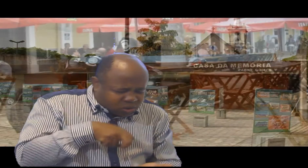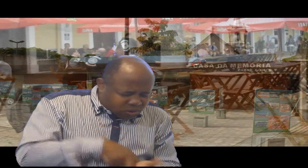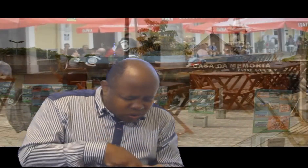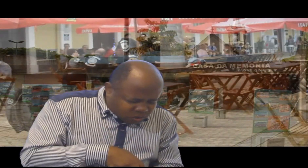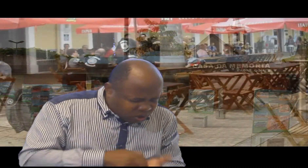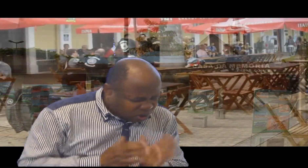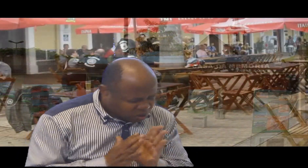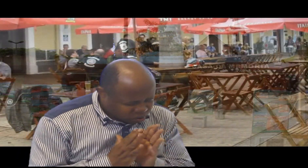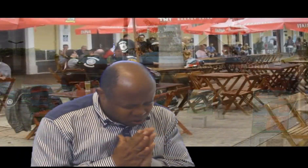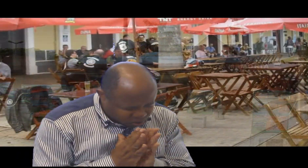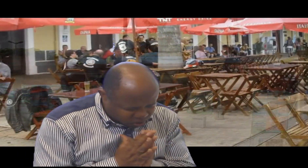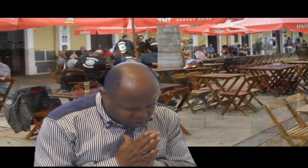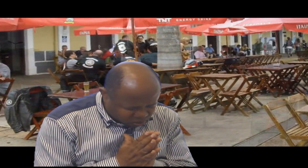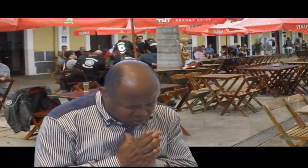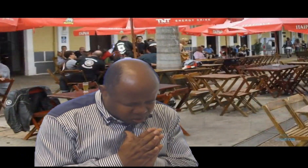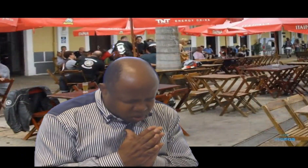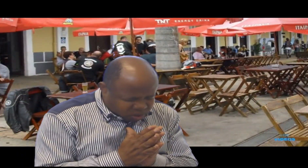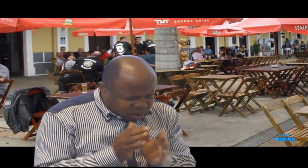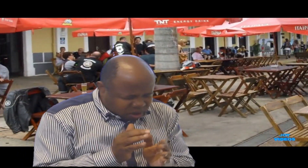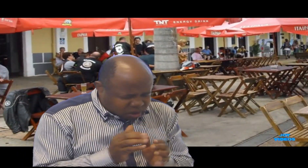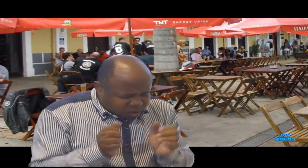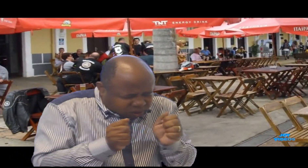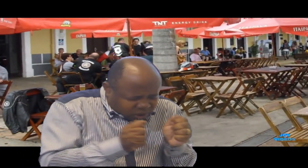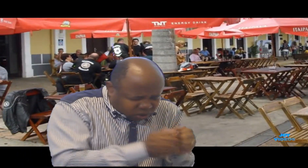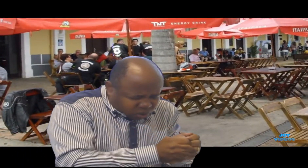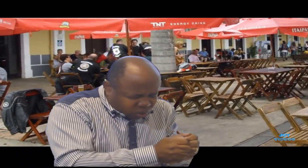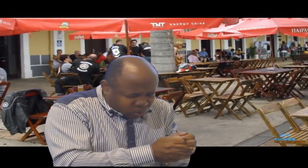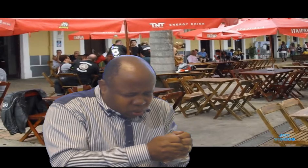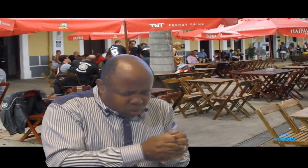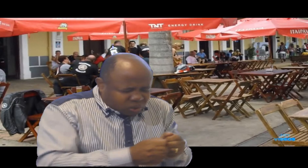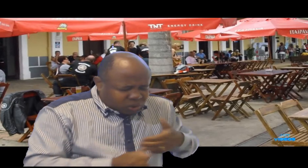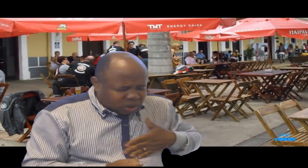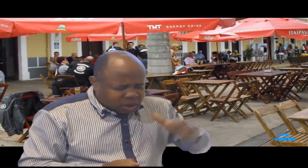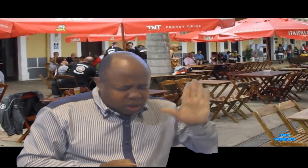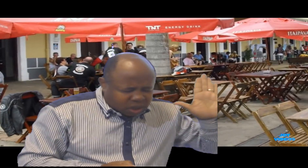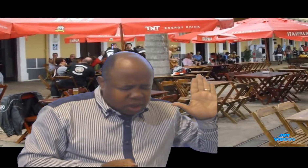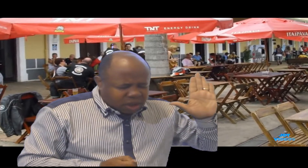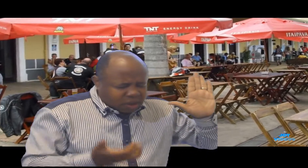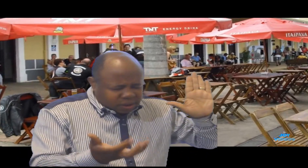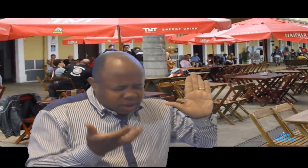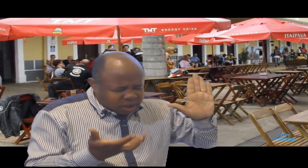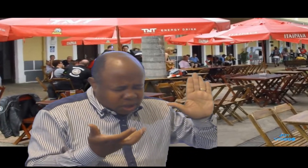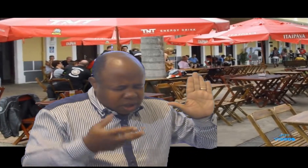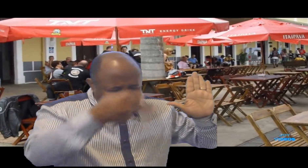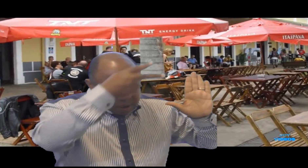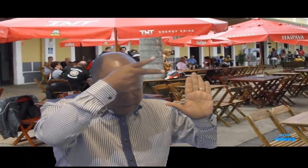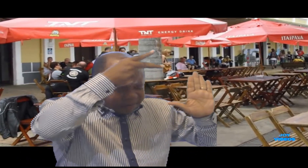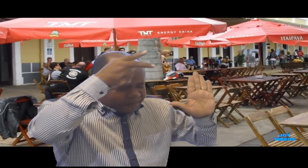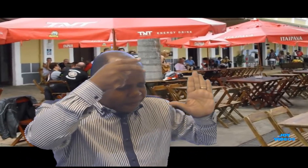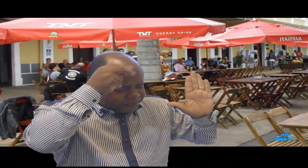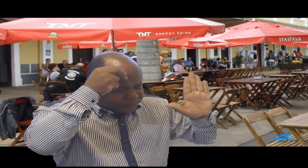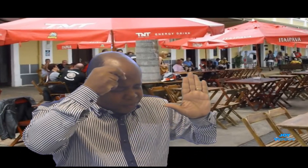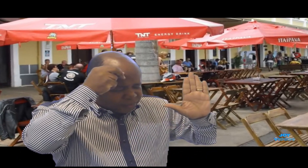com aqueles que estão pleiteando a prefeitura, que eles possam existir,